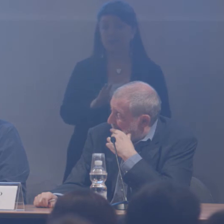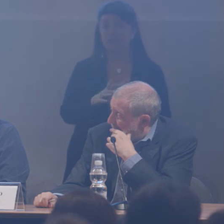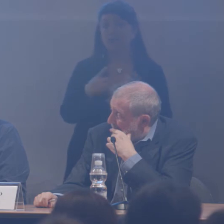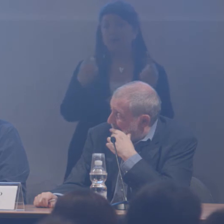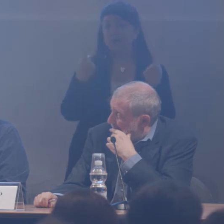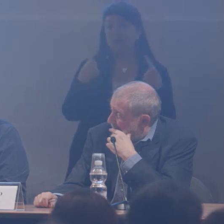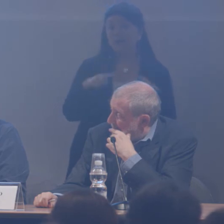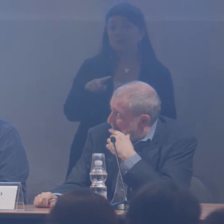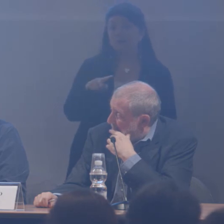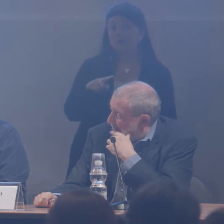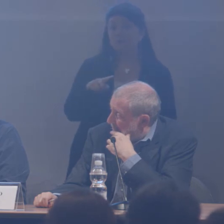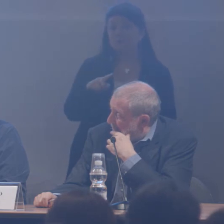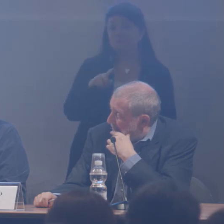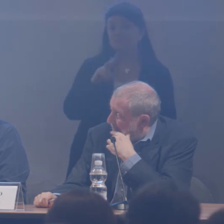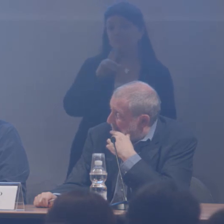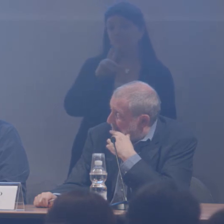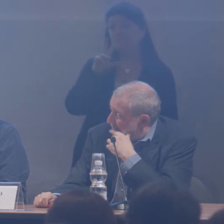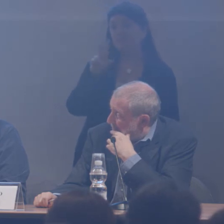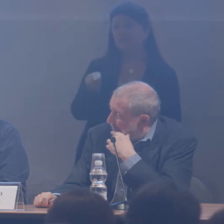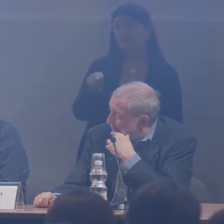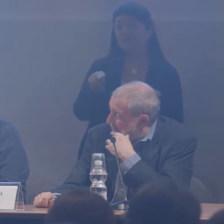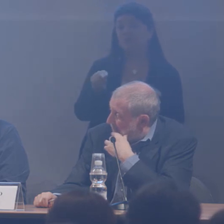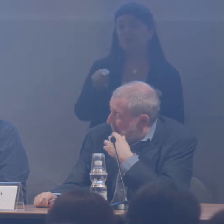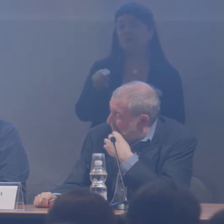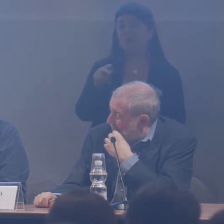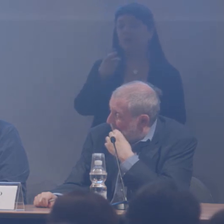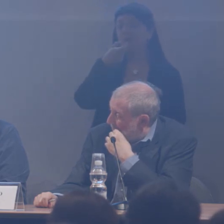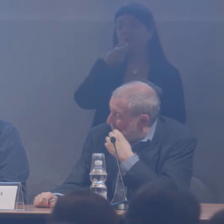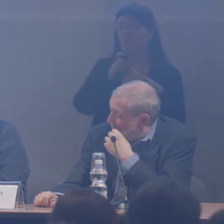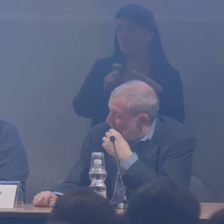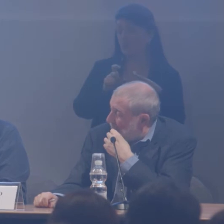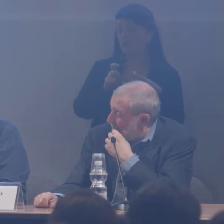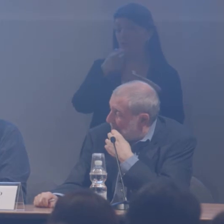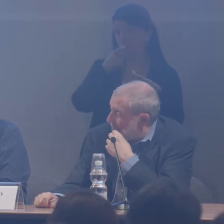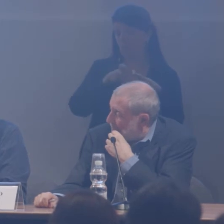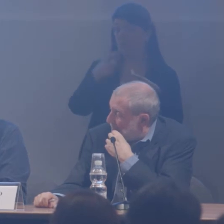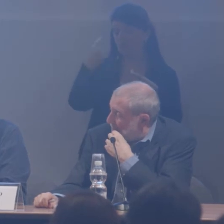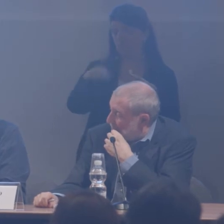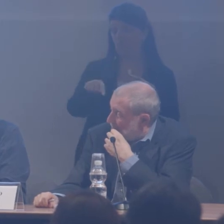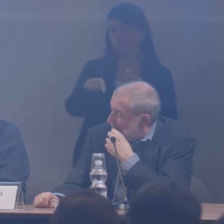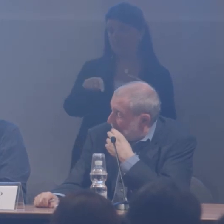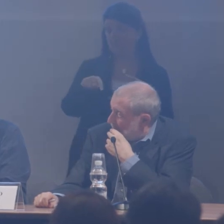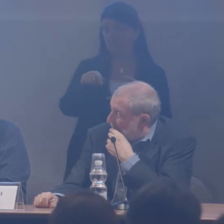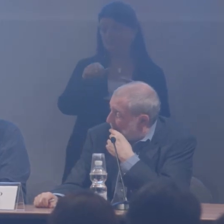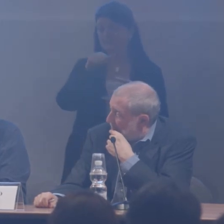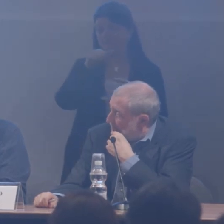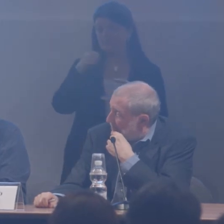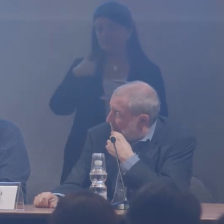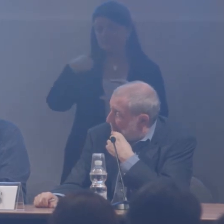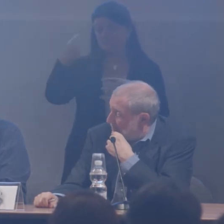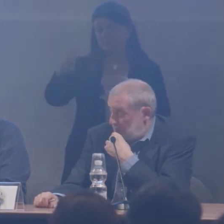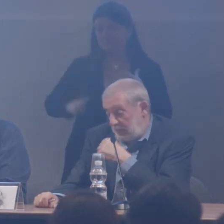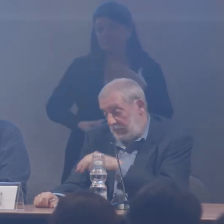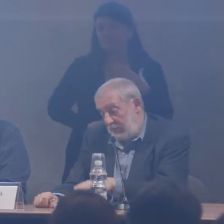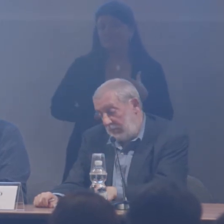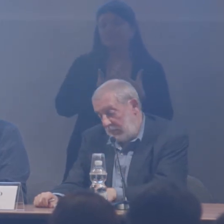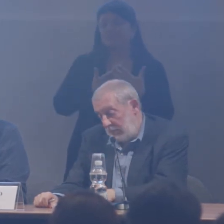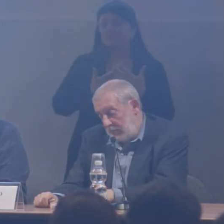questo, diciamo, il motivo per cui mi sono ancora di più aperto in questo